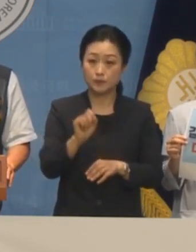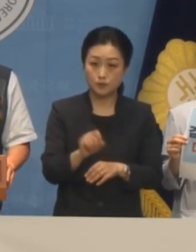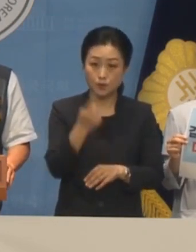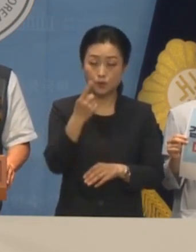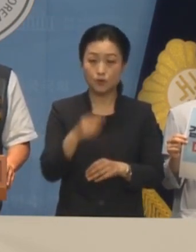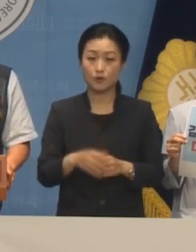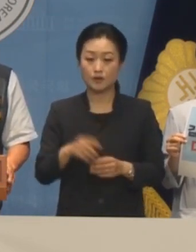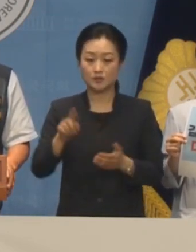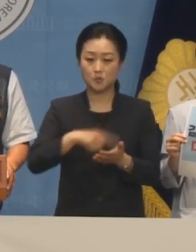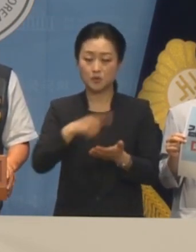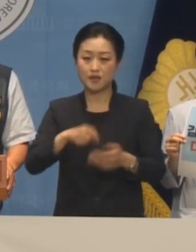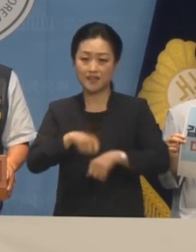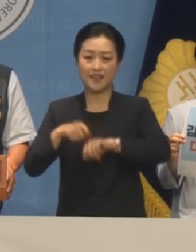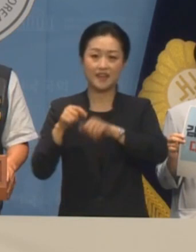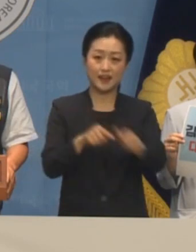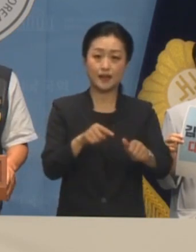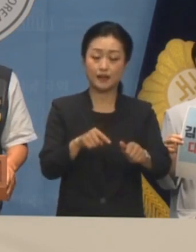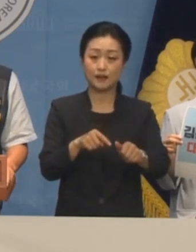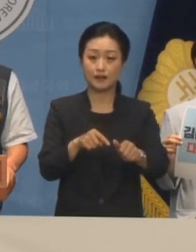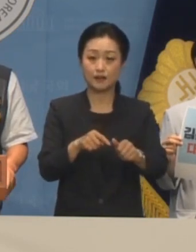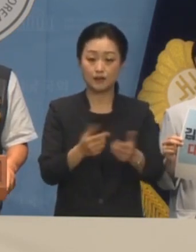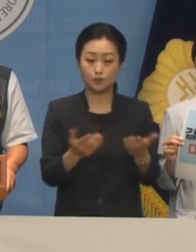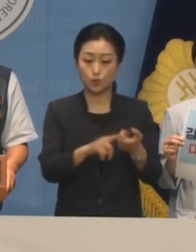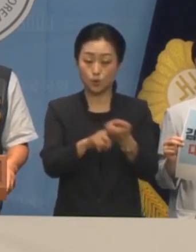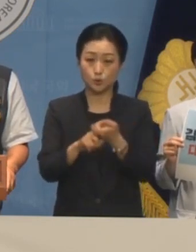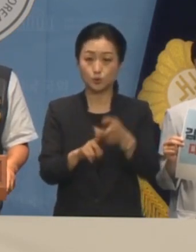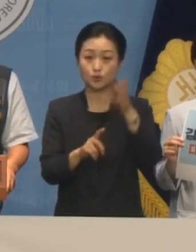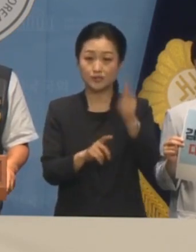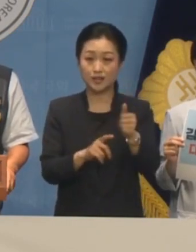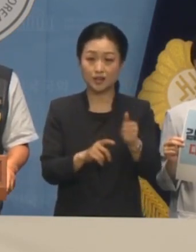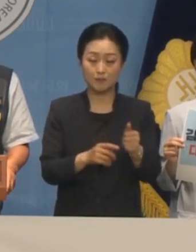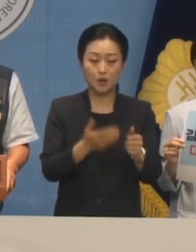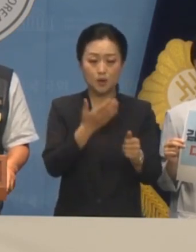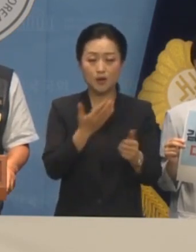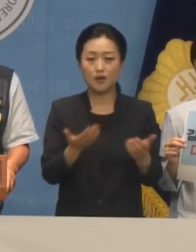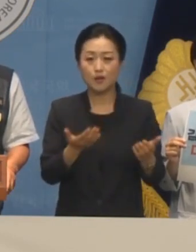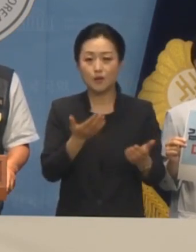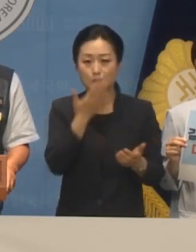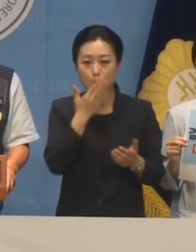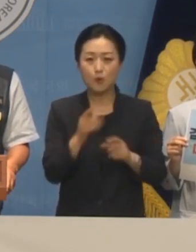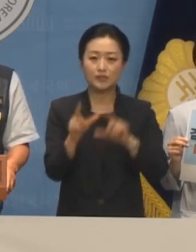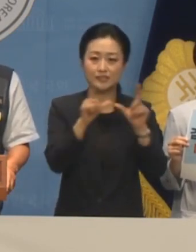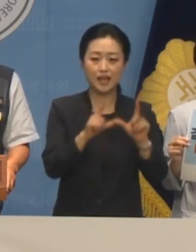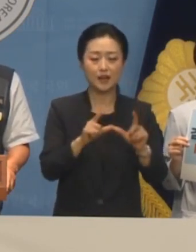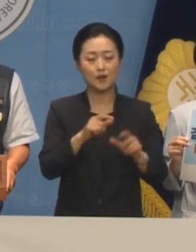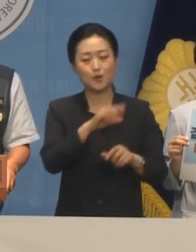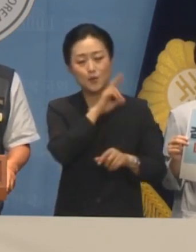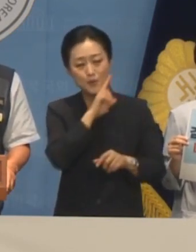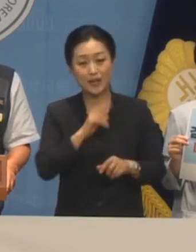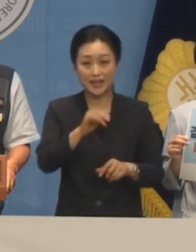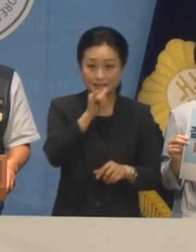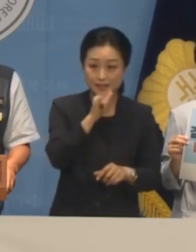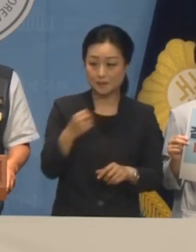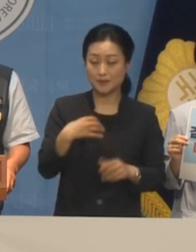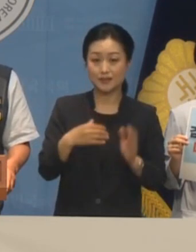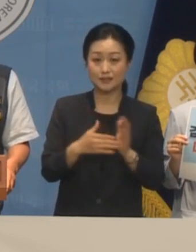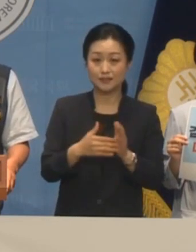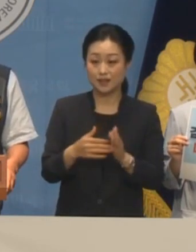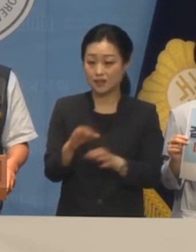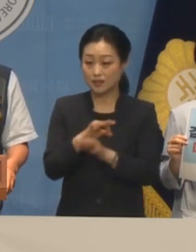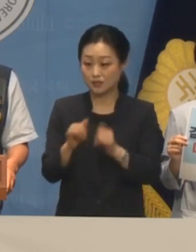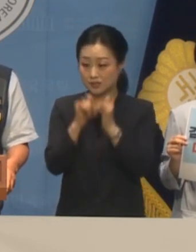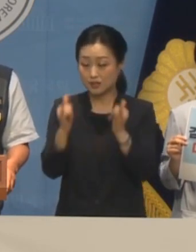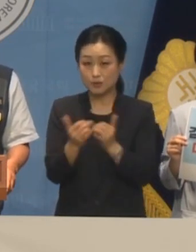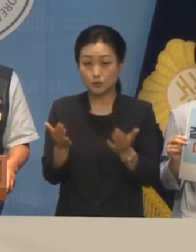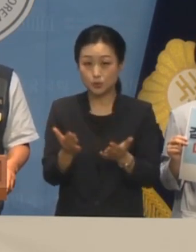특효약이라고 노조 전임자 하면 얼마나 많은 사람이 놀고 먹느냐는 이야기를 했습니다 자기는 경산 오이 때 1년 사이에